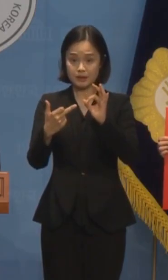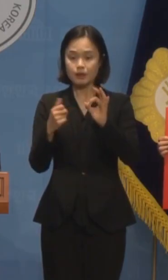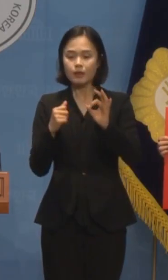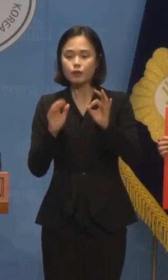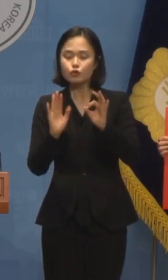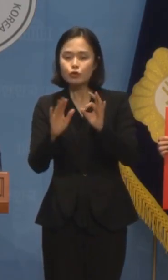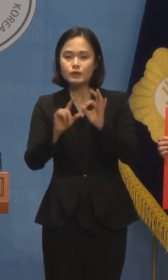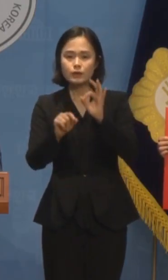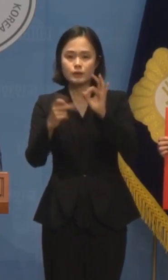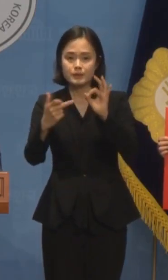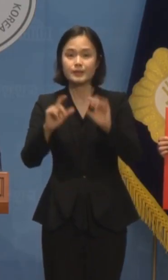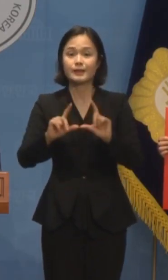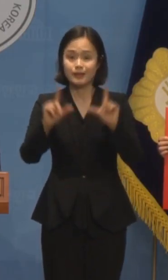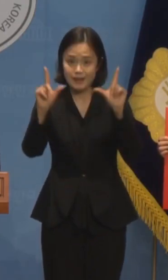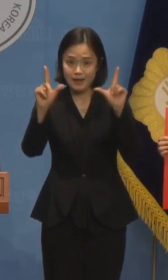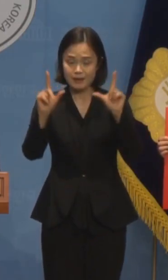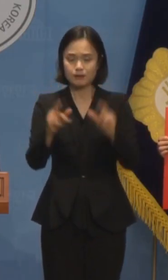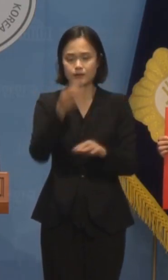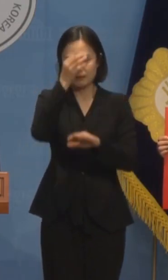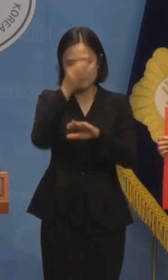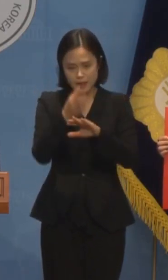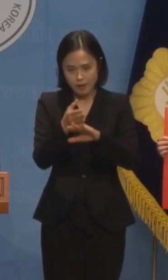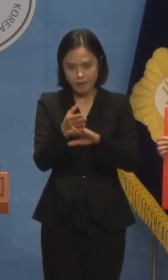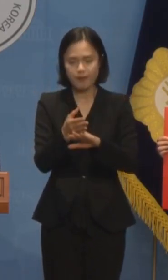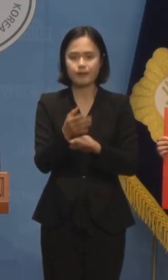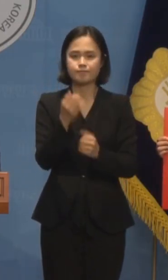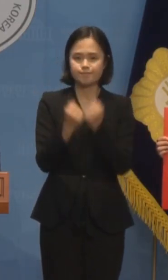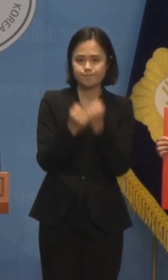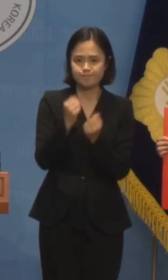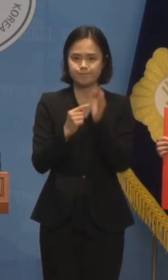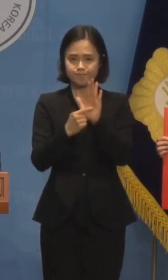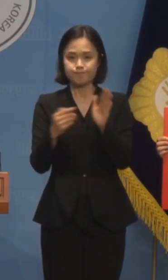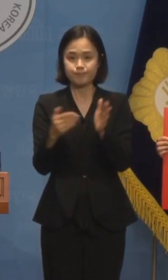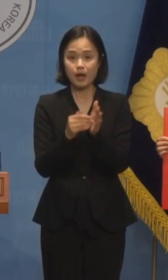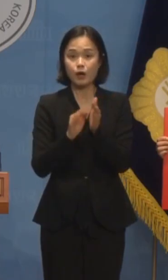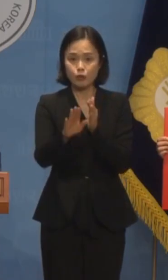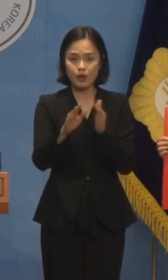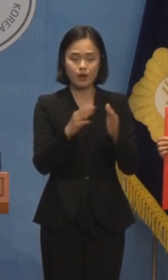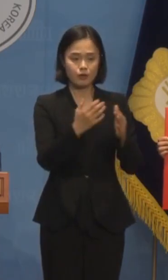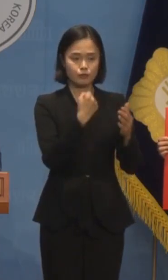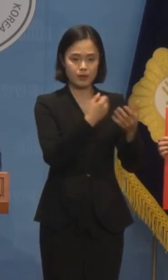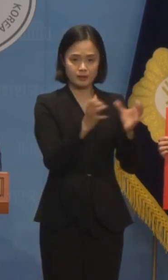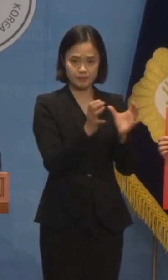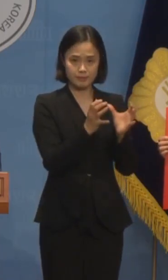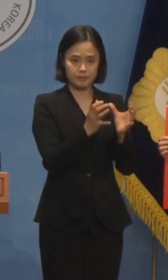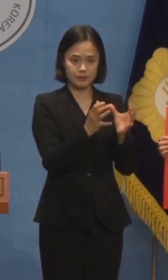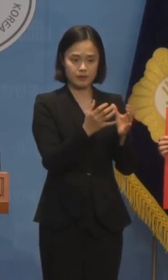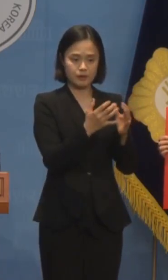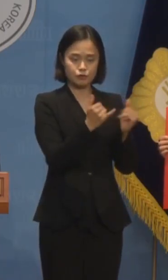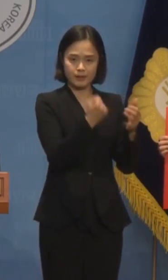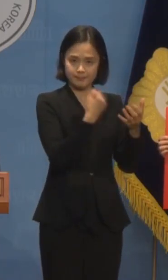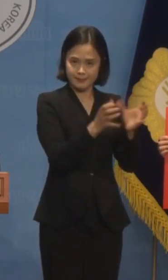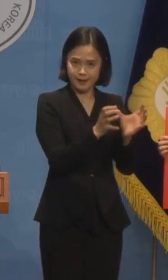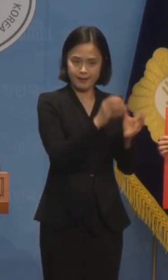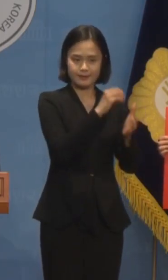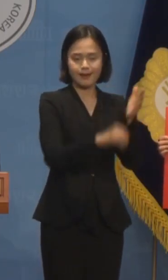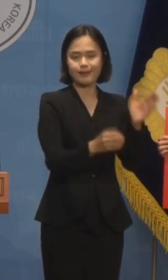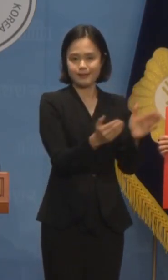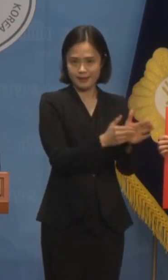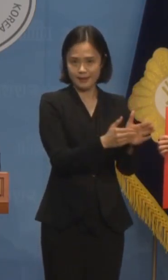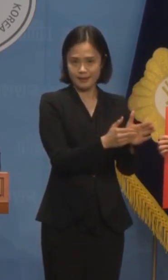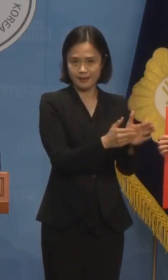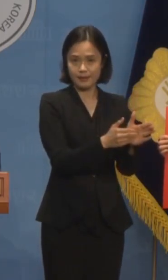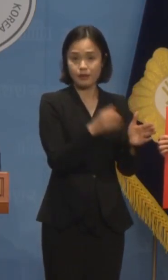국민의힘을 탈당했습니다. 그 뒤로 24일 피해자의 동의 없이 아파트